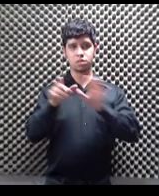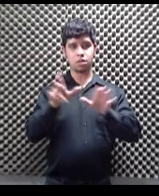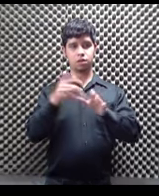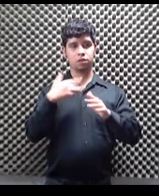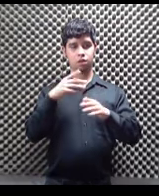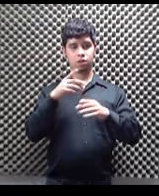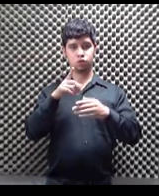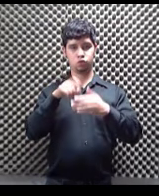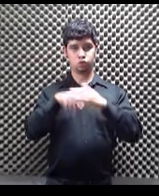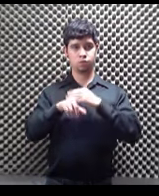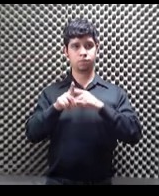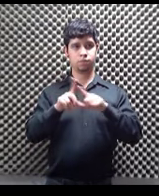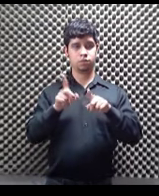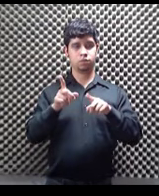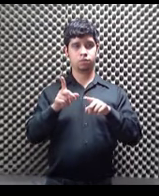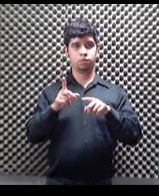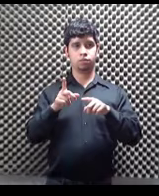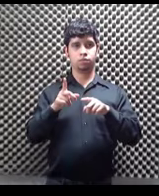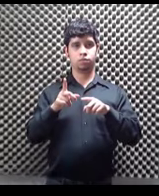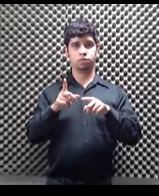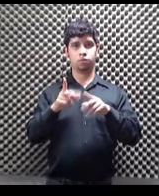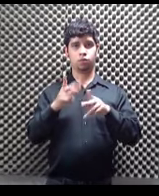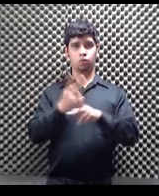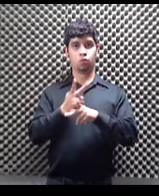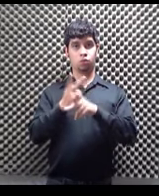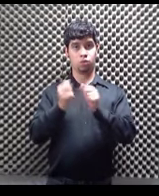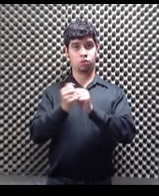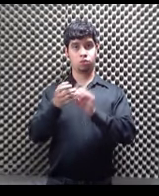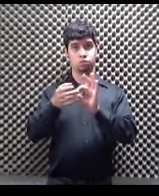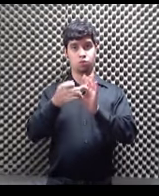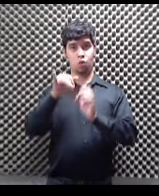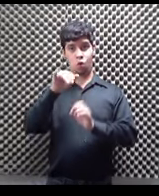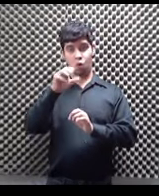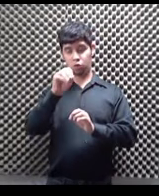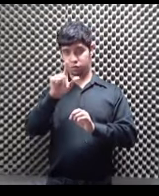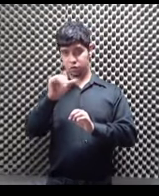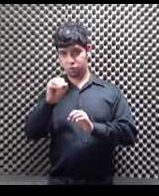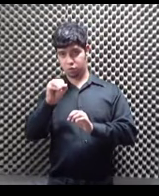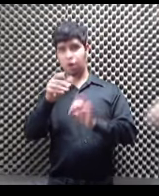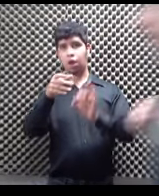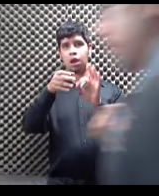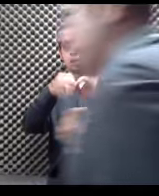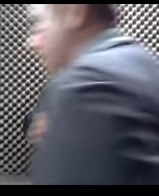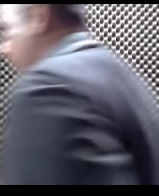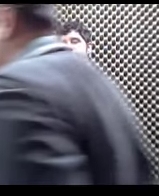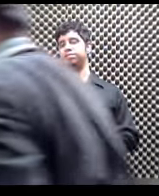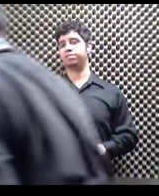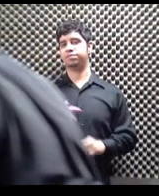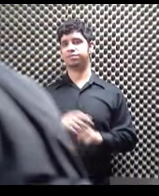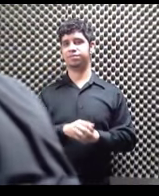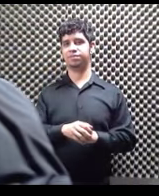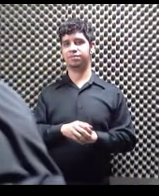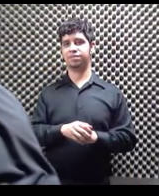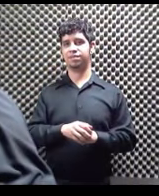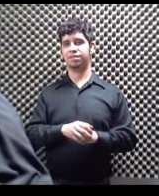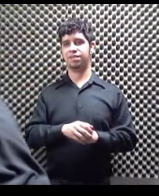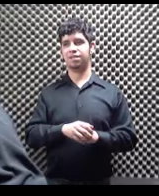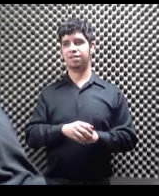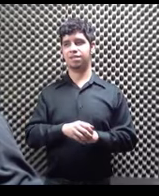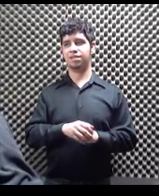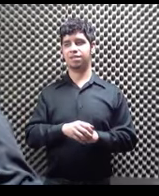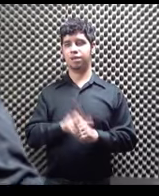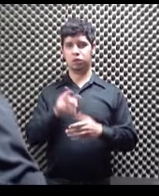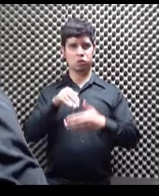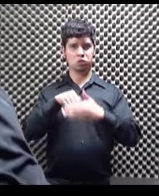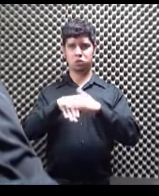rústico, el Zoom, ya que estás ahí, esa es la posición del Zoom Roof. Pero cuidado con José, lo con José lo intérprete. Va a ver ahora que no es tan fácil. Y